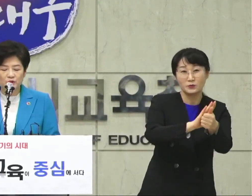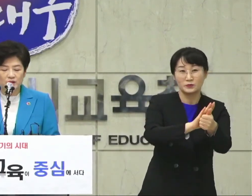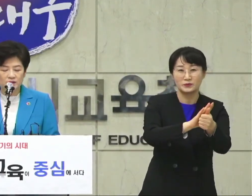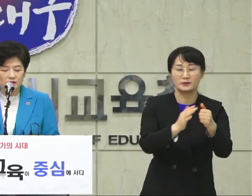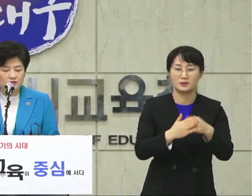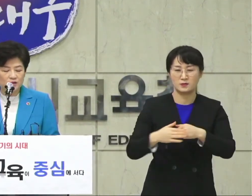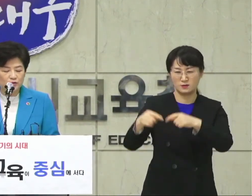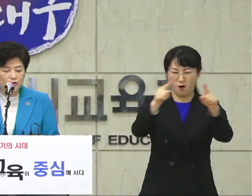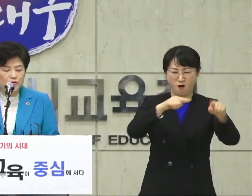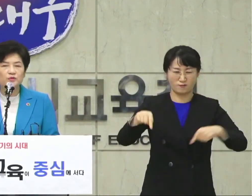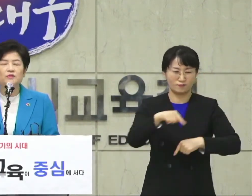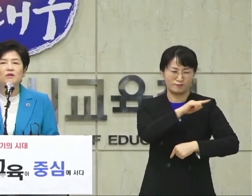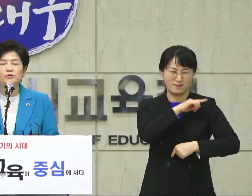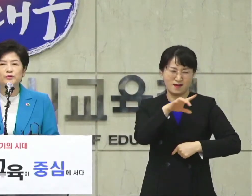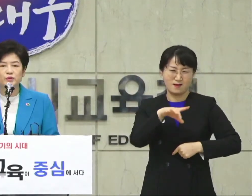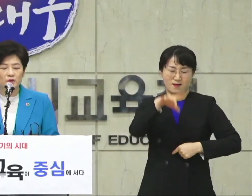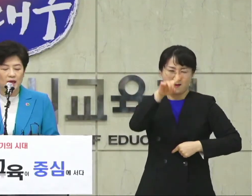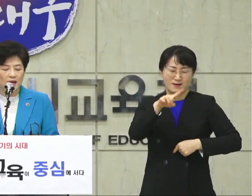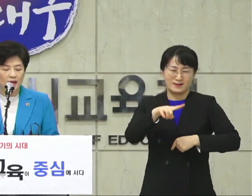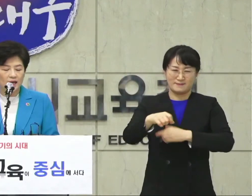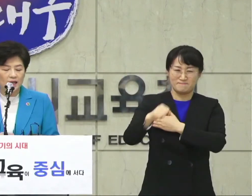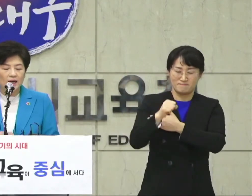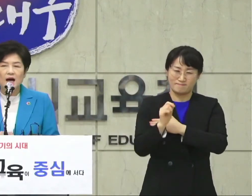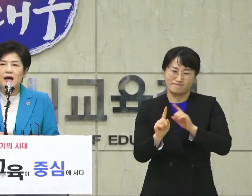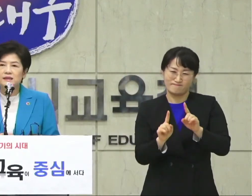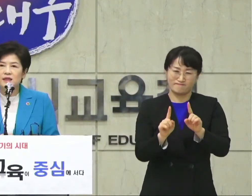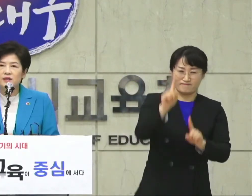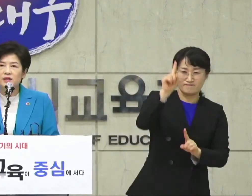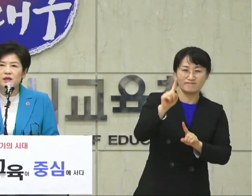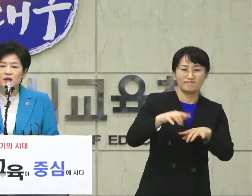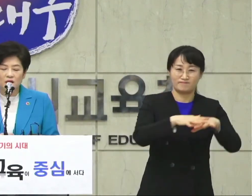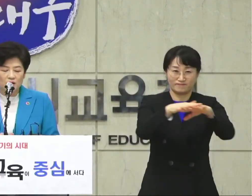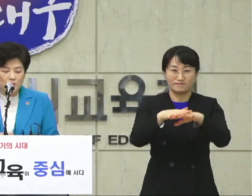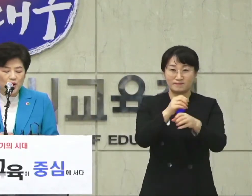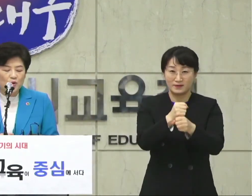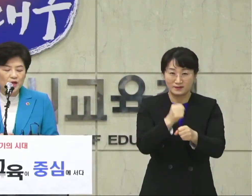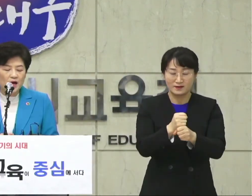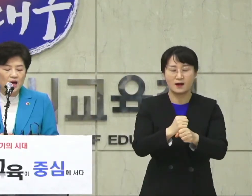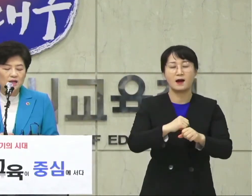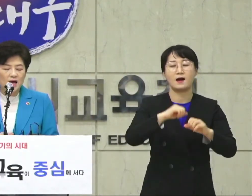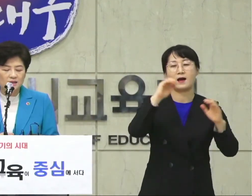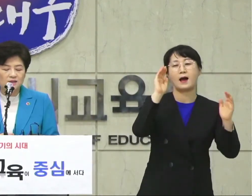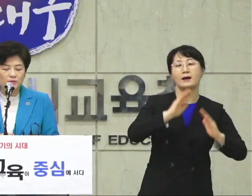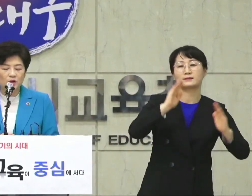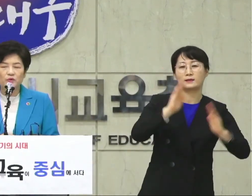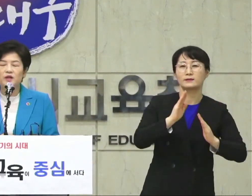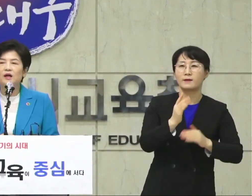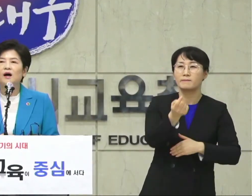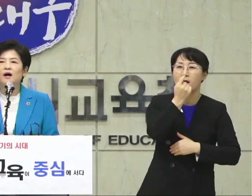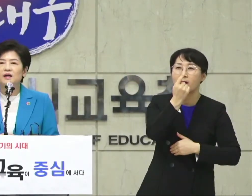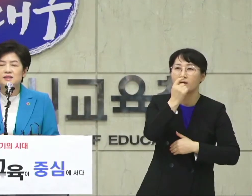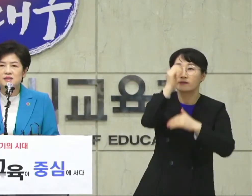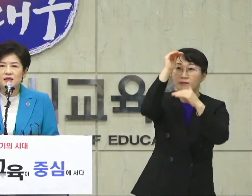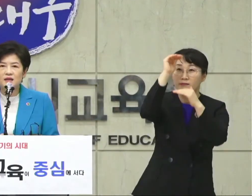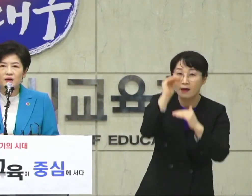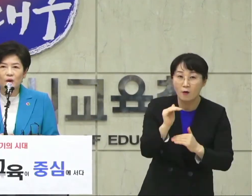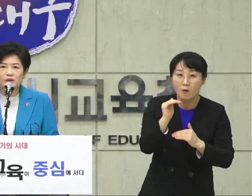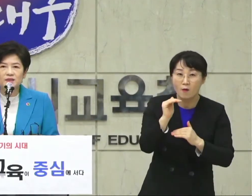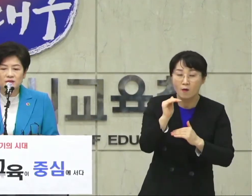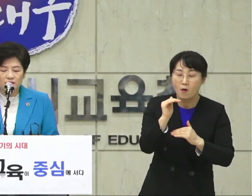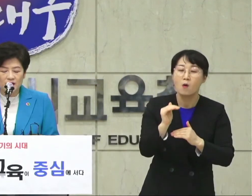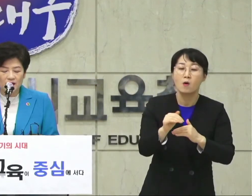에듀텍 인프라를 선도적으로 구축해 학생들이 배워야 할 학습 내용을